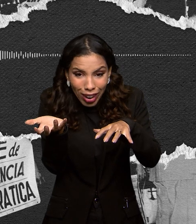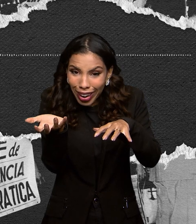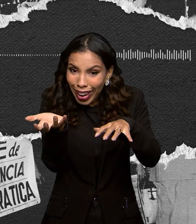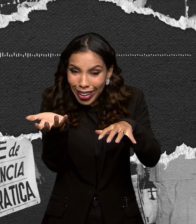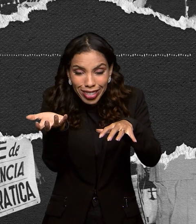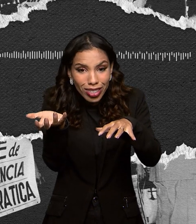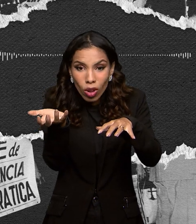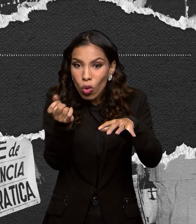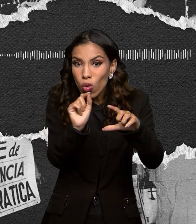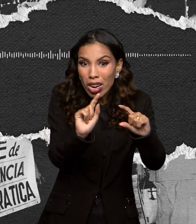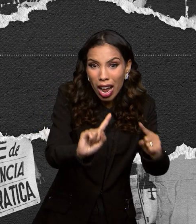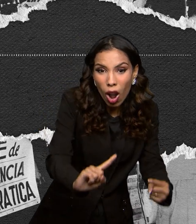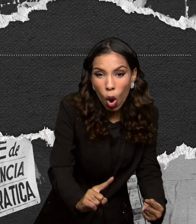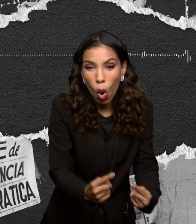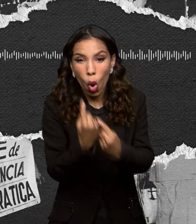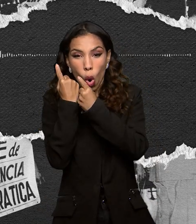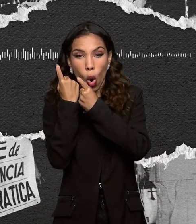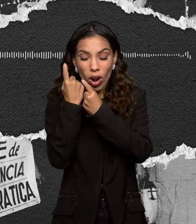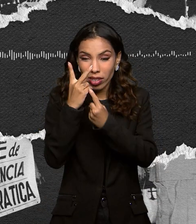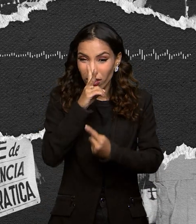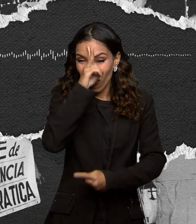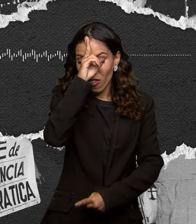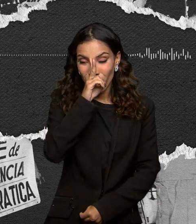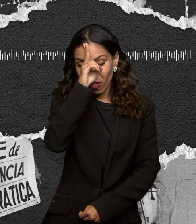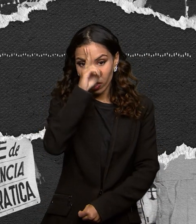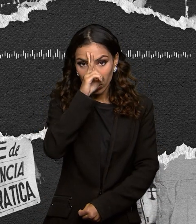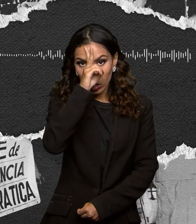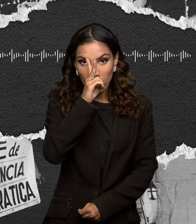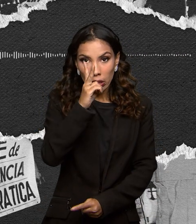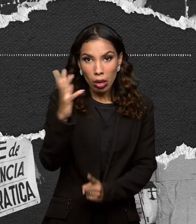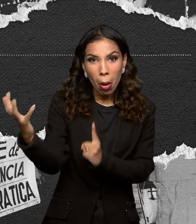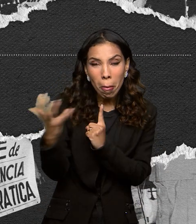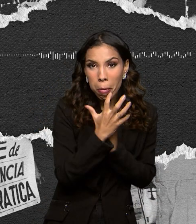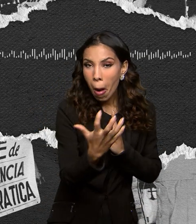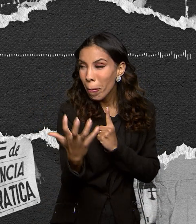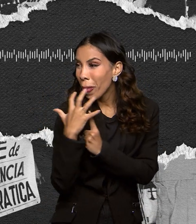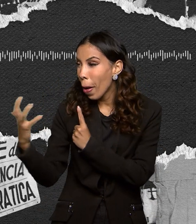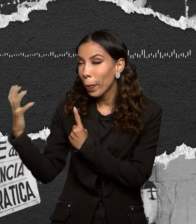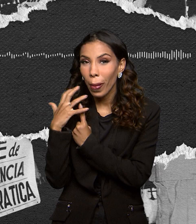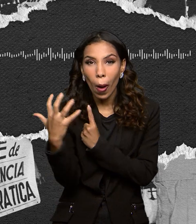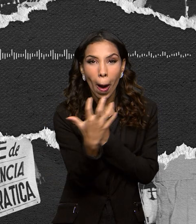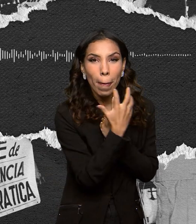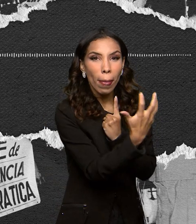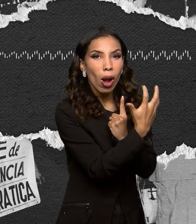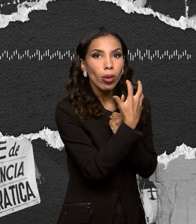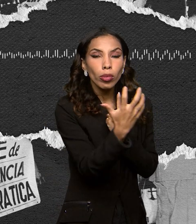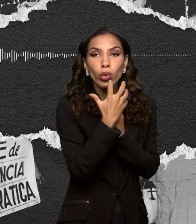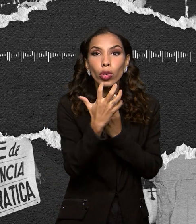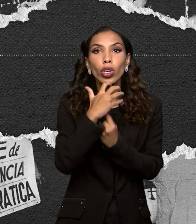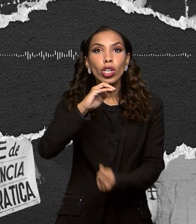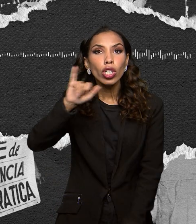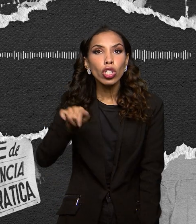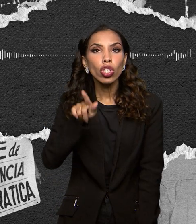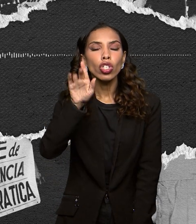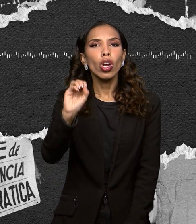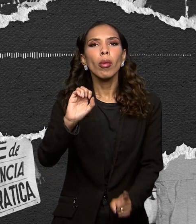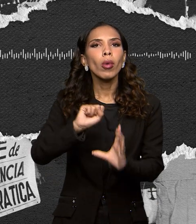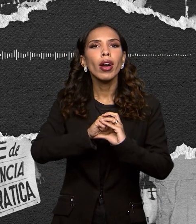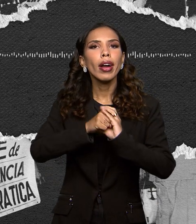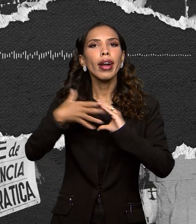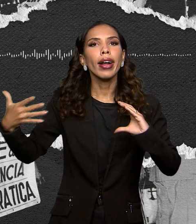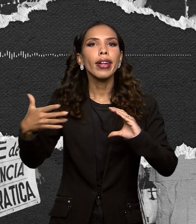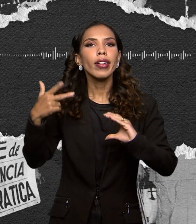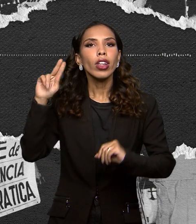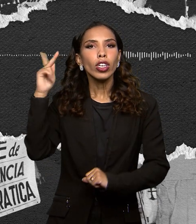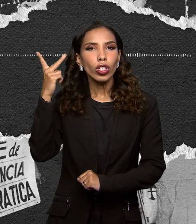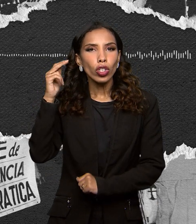uma oposição muito forte. Com a pressão vindo de todos os lados, o governo Jango assumiu uma característica que o